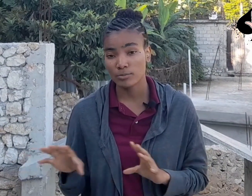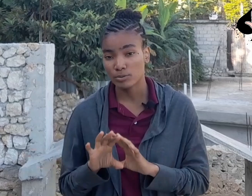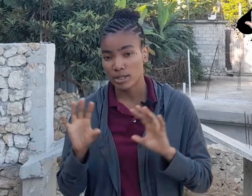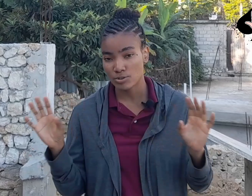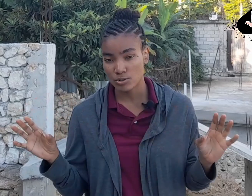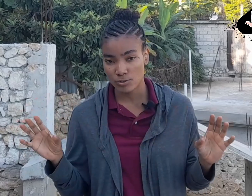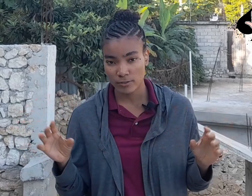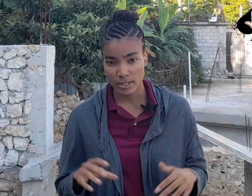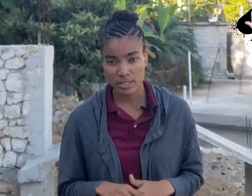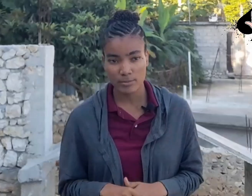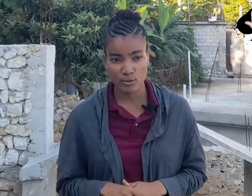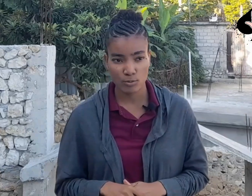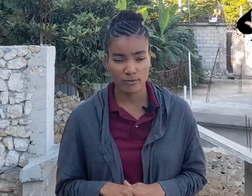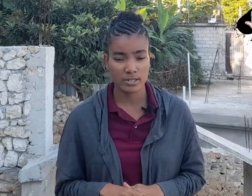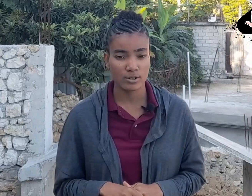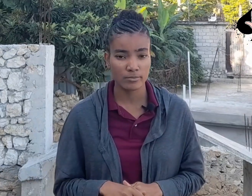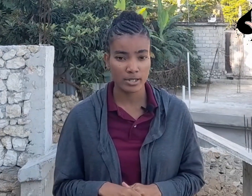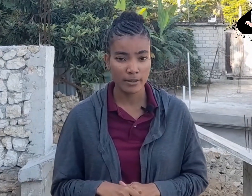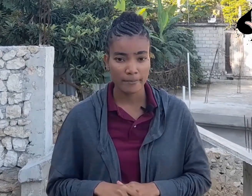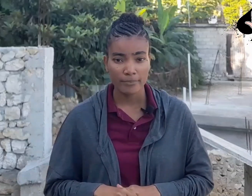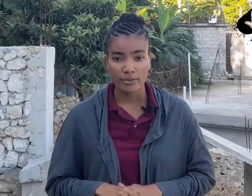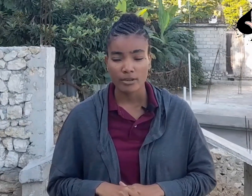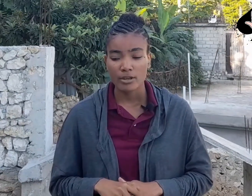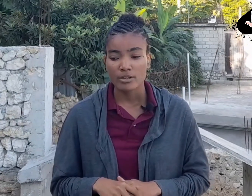pour la structure de phrase qui est beaucoup plus facile comme ça.